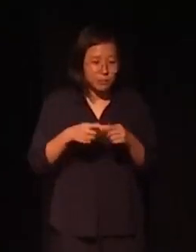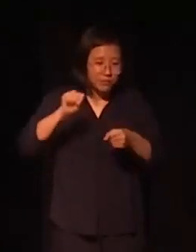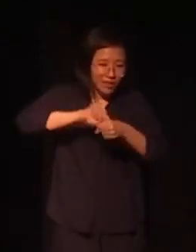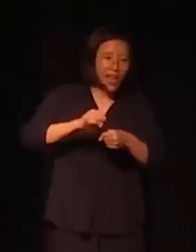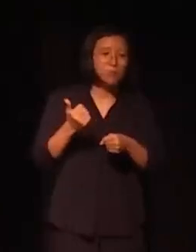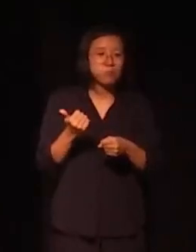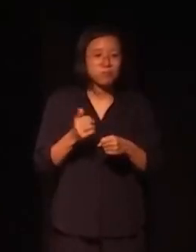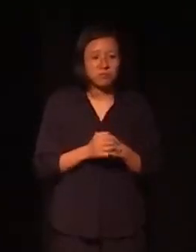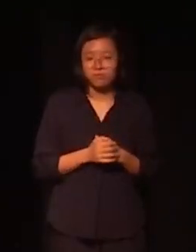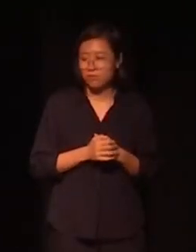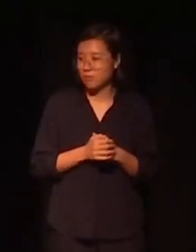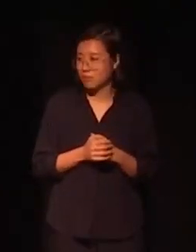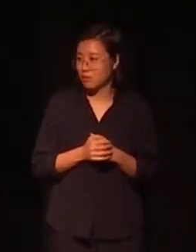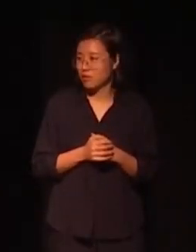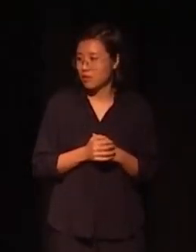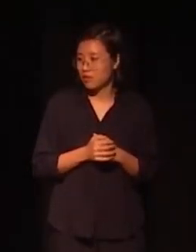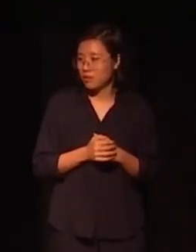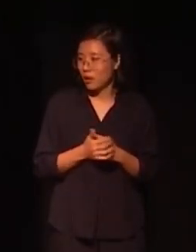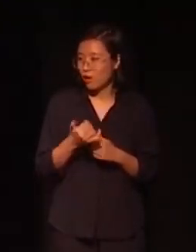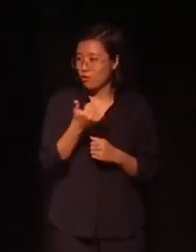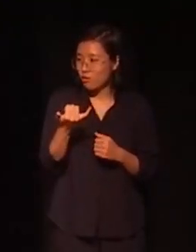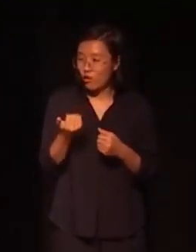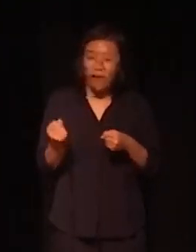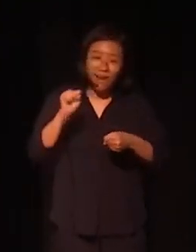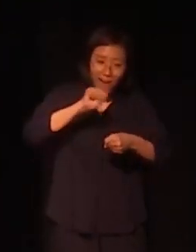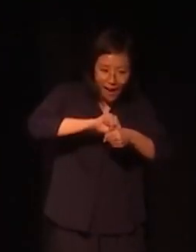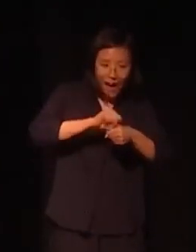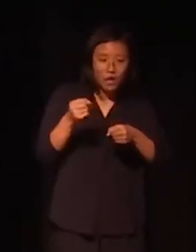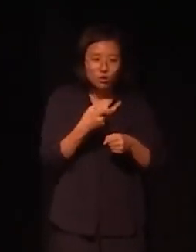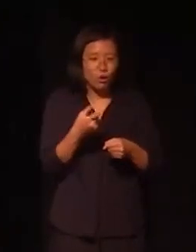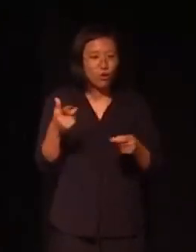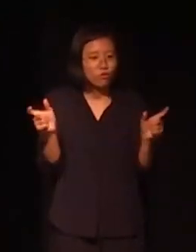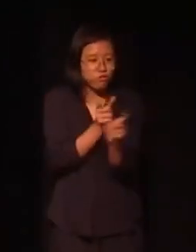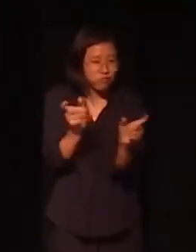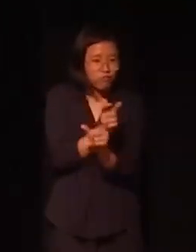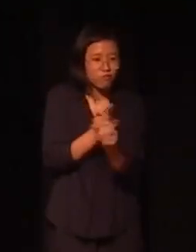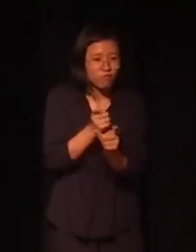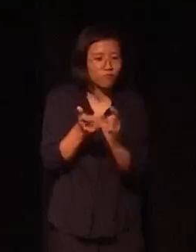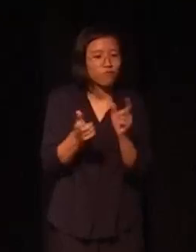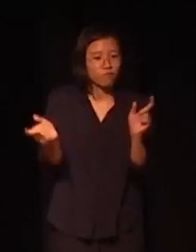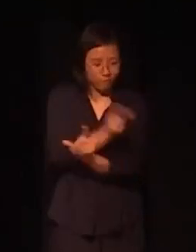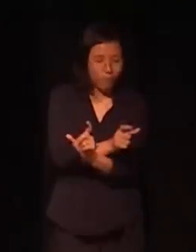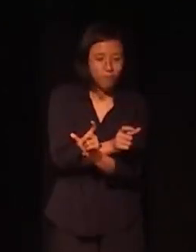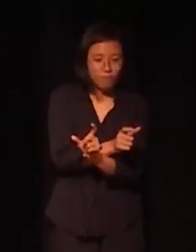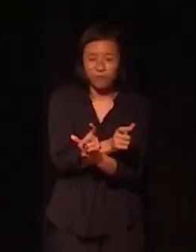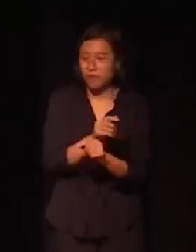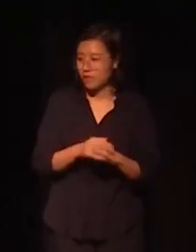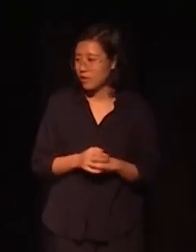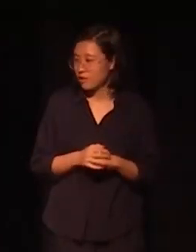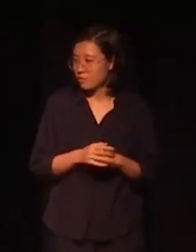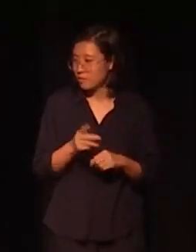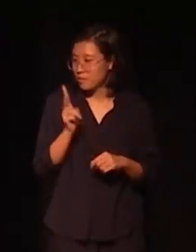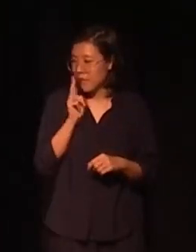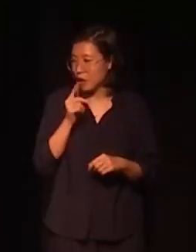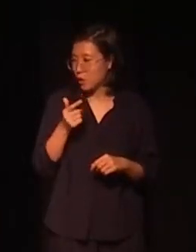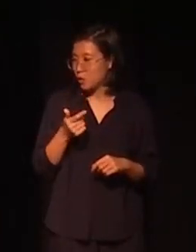translation. Sometimes we need to add something and reorder the order. Say, 母耳炒猪润, its